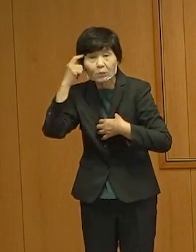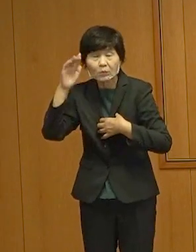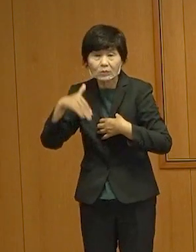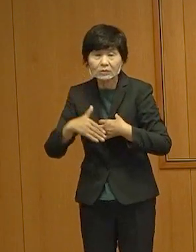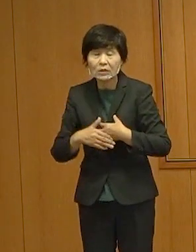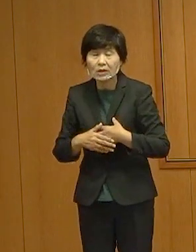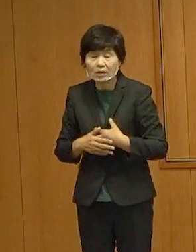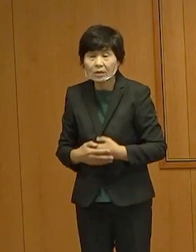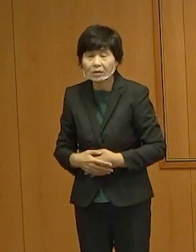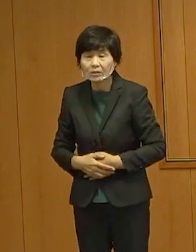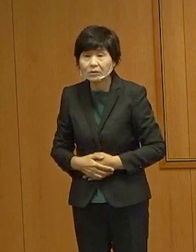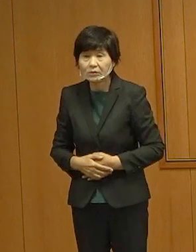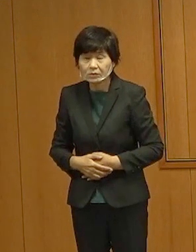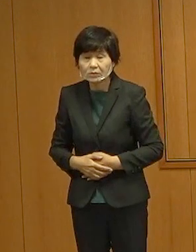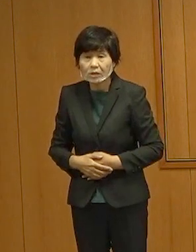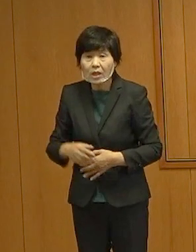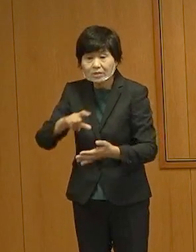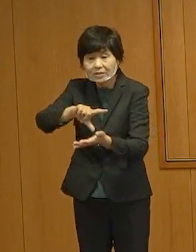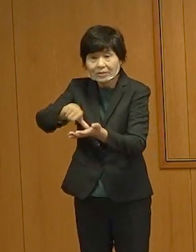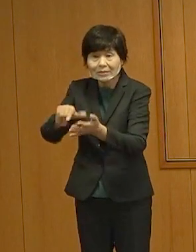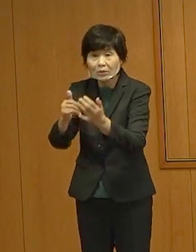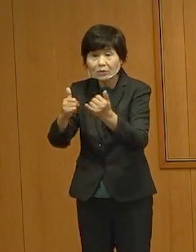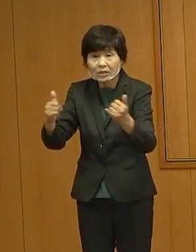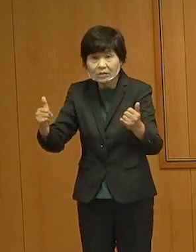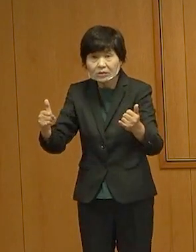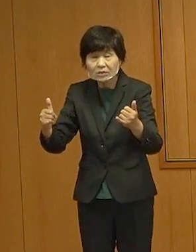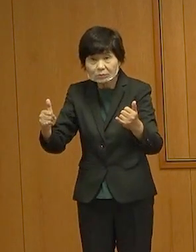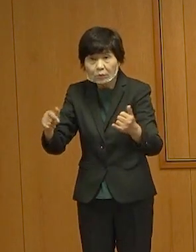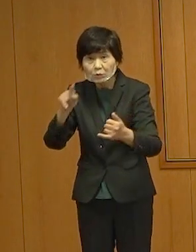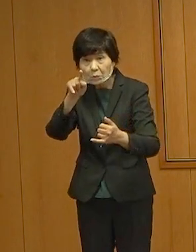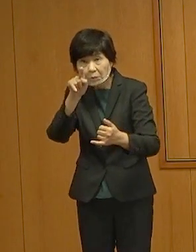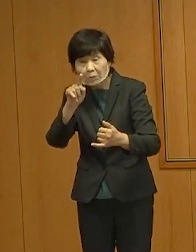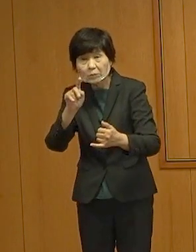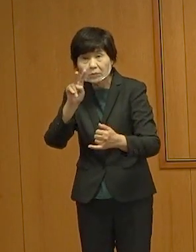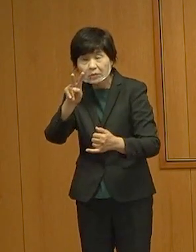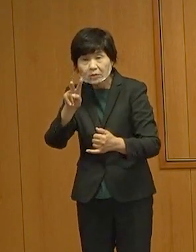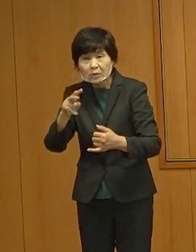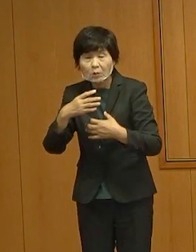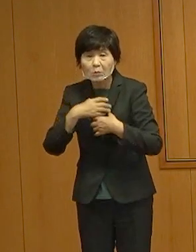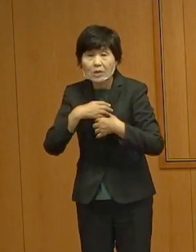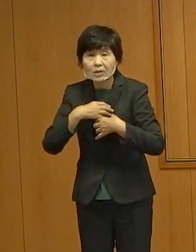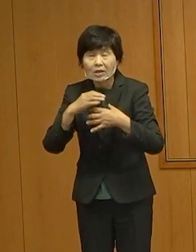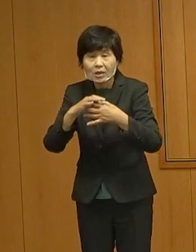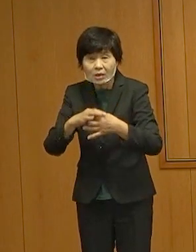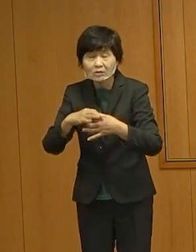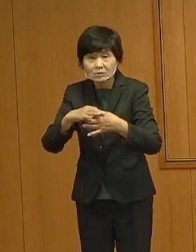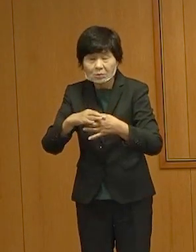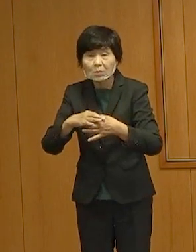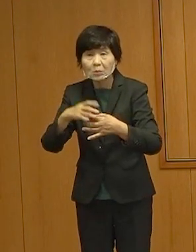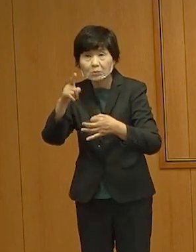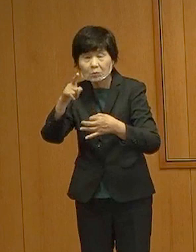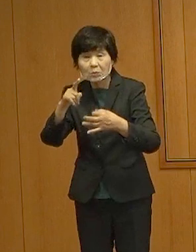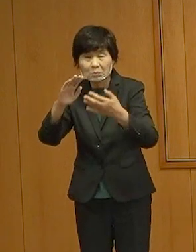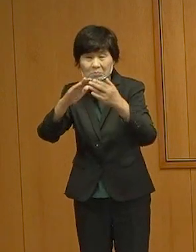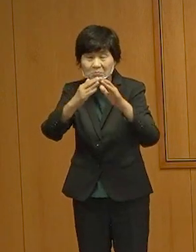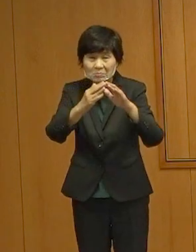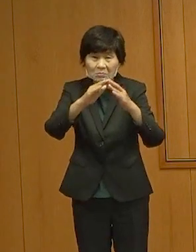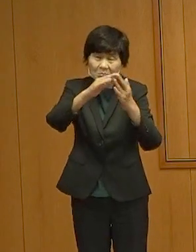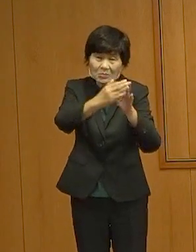ど、地域の方もちょっとそこが不安で、市もどうにかしてくれないかっていうお願いはしてるっていうことだった